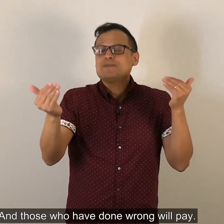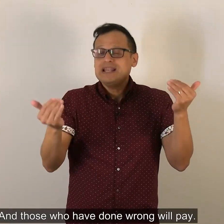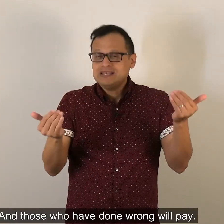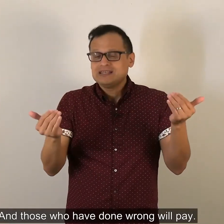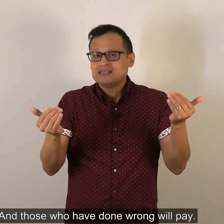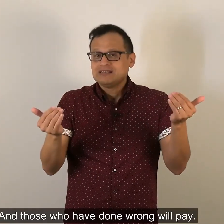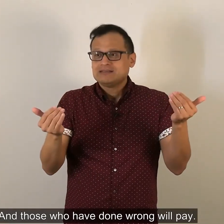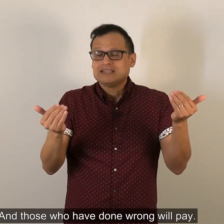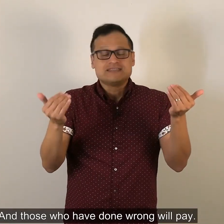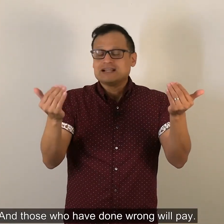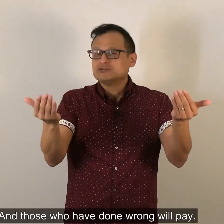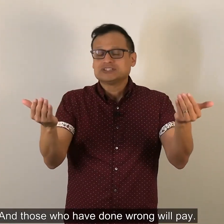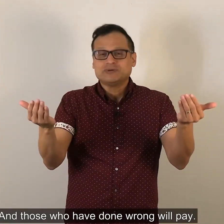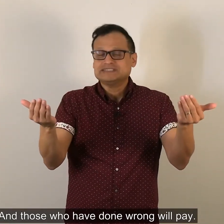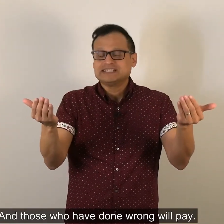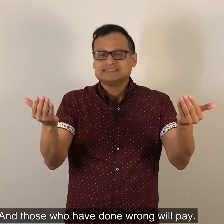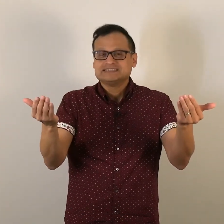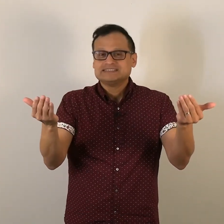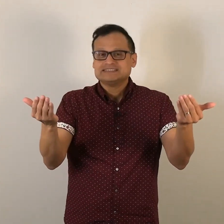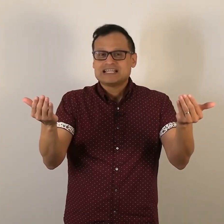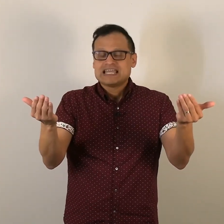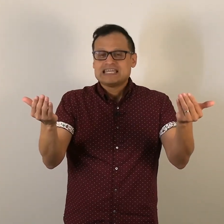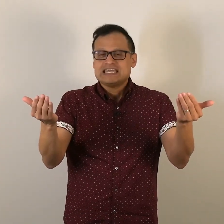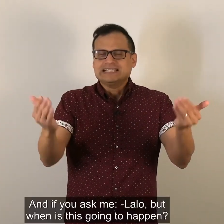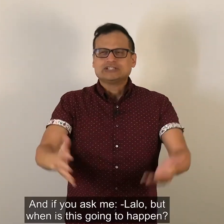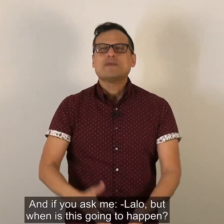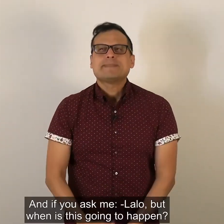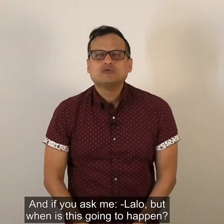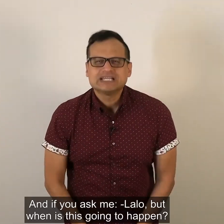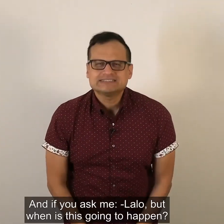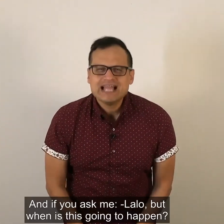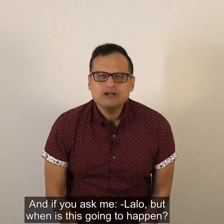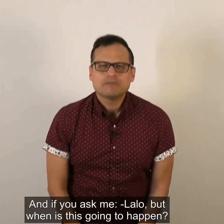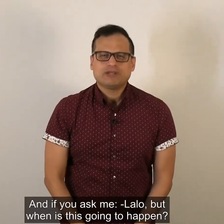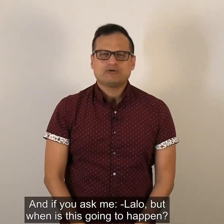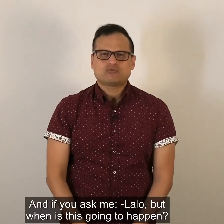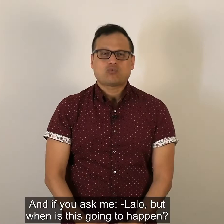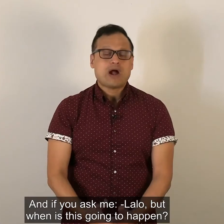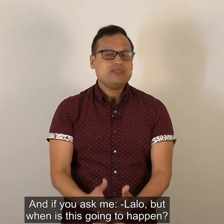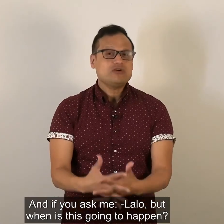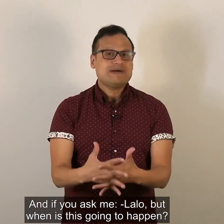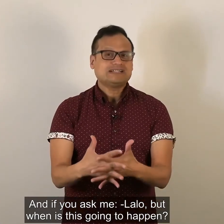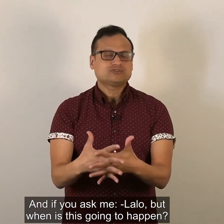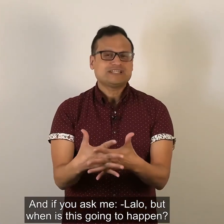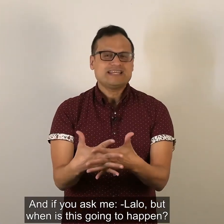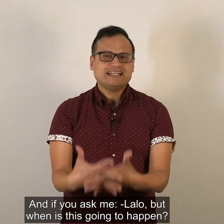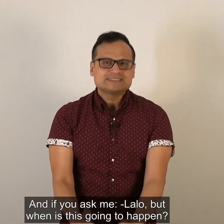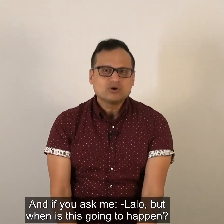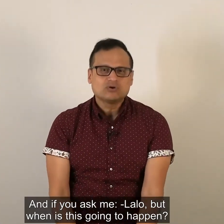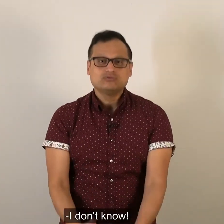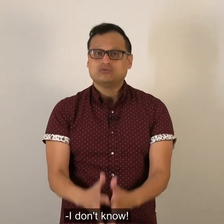mal tendrán consecuencia. Y si tú me preguntas, Lalo, ¿pero cuándo va a suceder esto? No lo